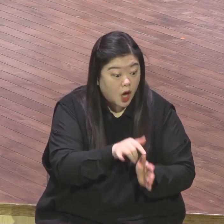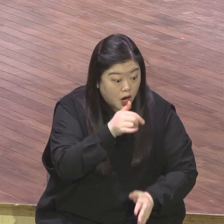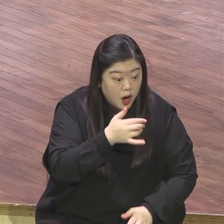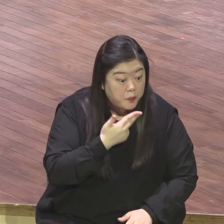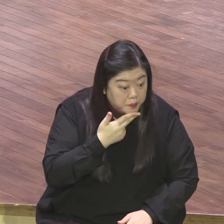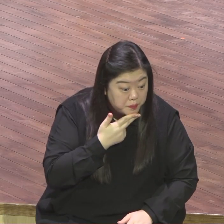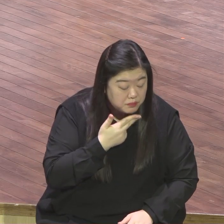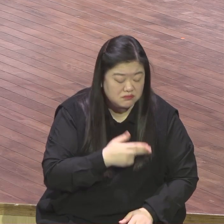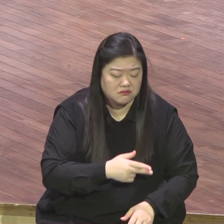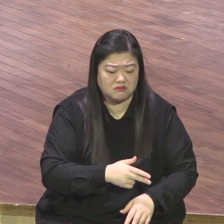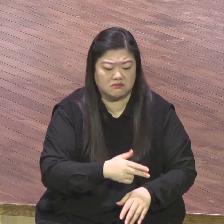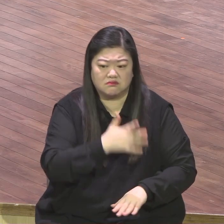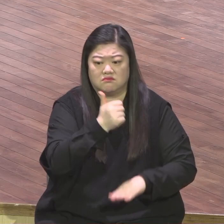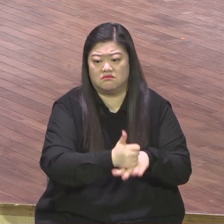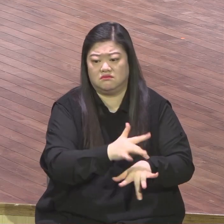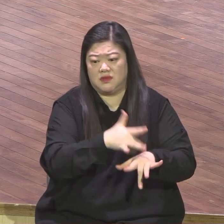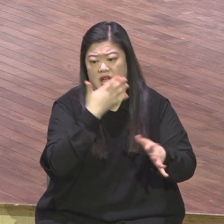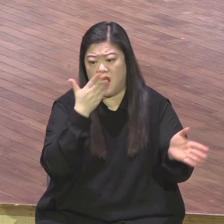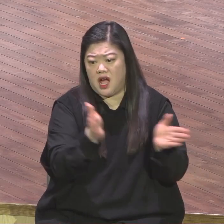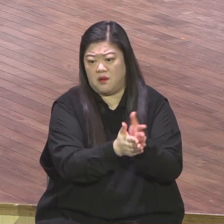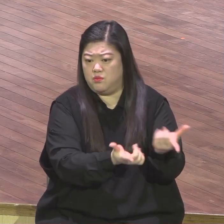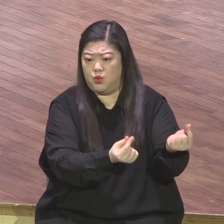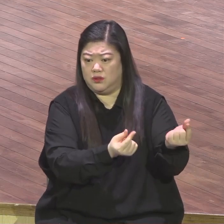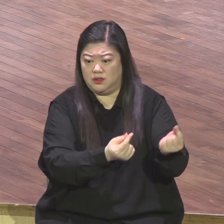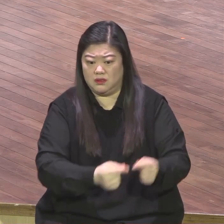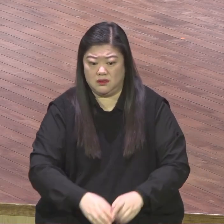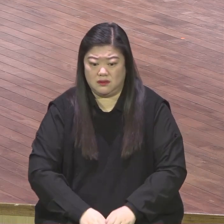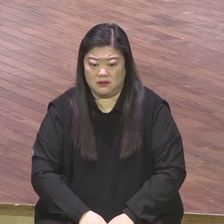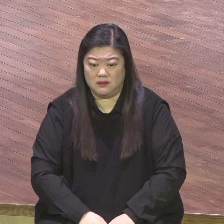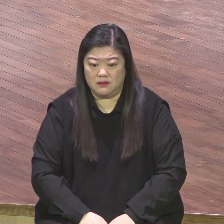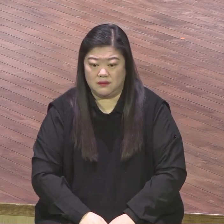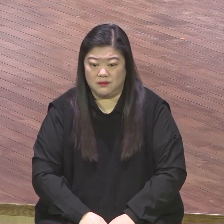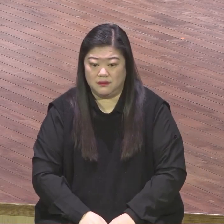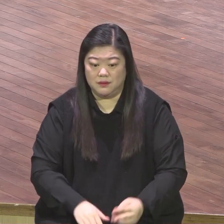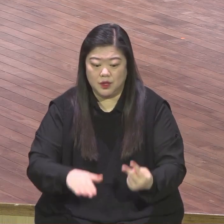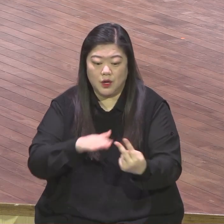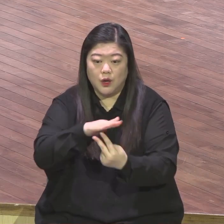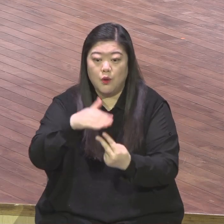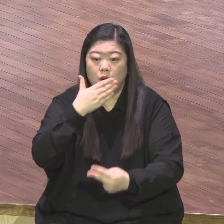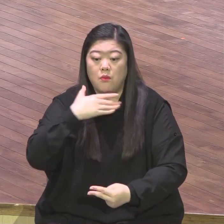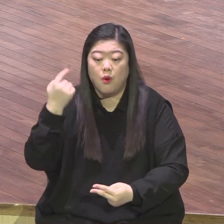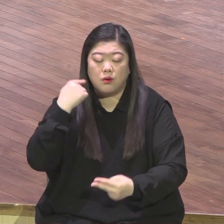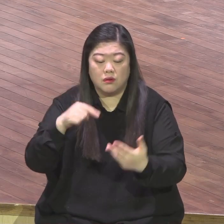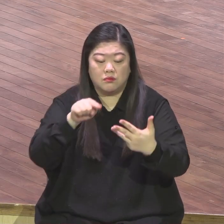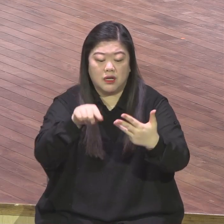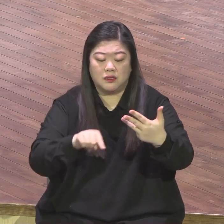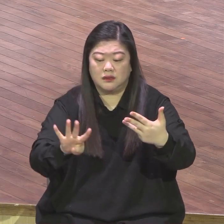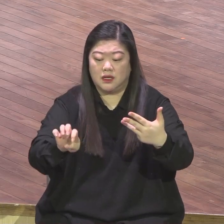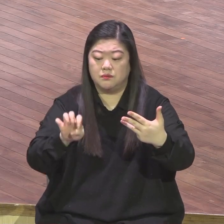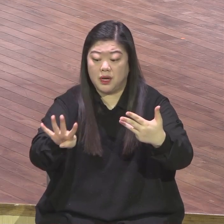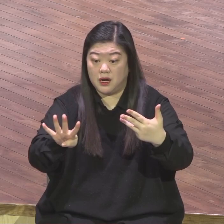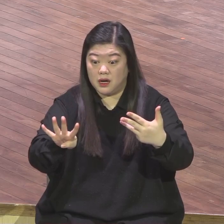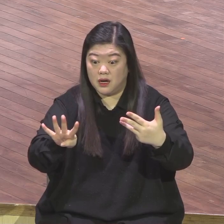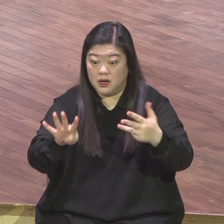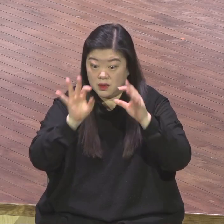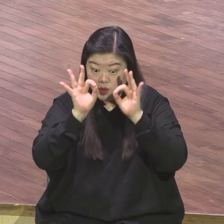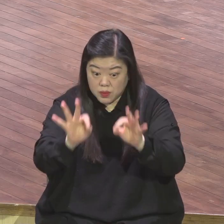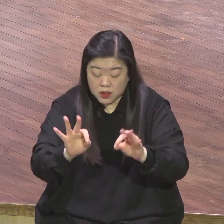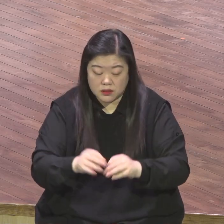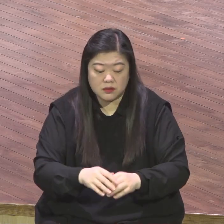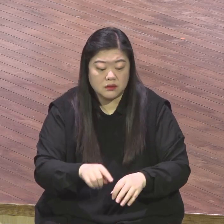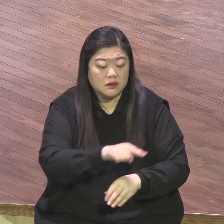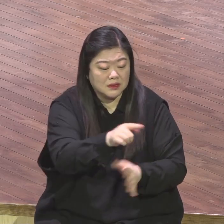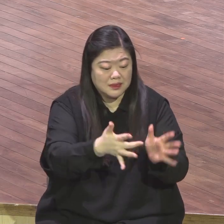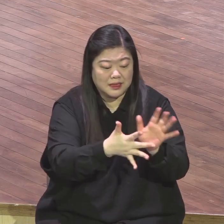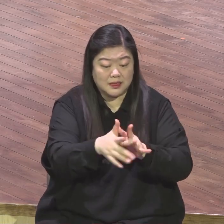8장 44절에 내 아비 마귀 그랬잖아요. 불신자는 사단에게 잡혀버렸어요.